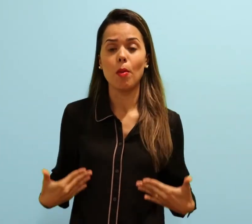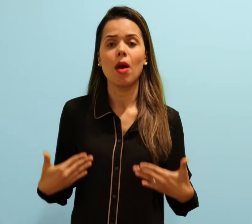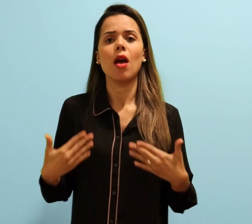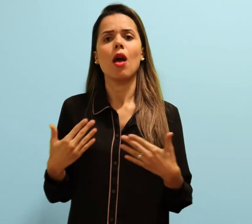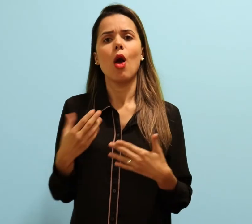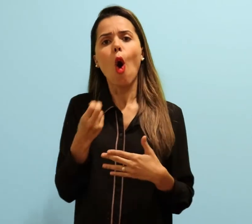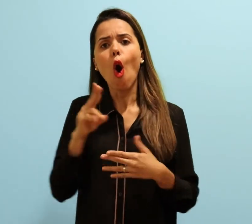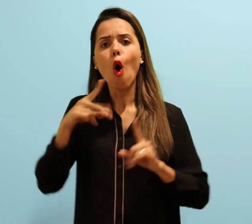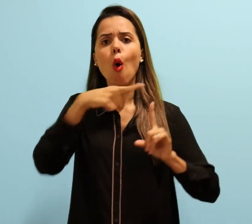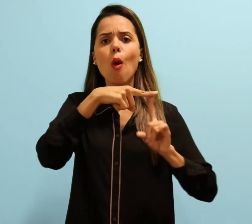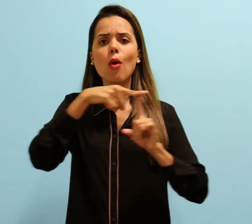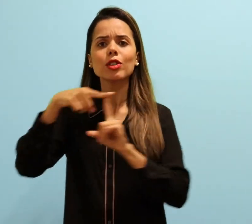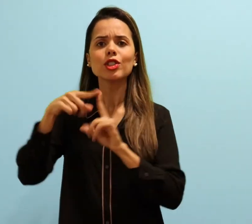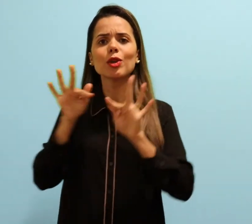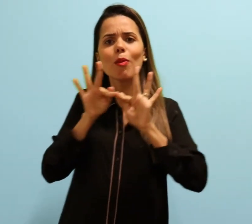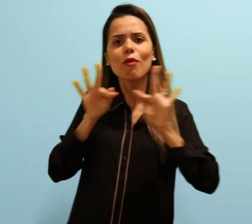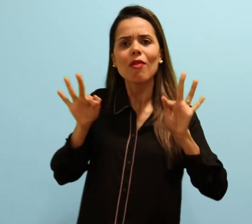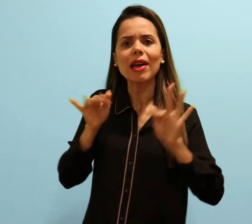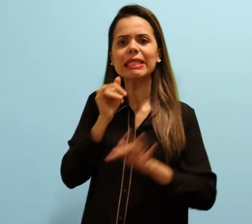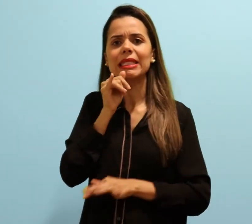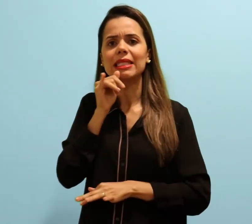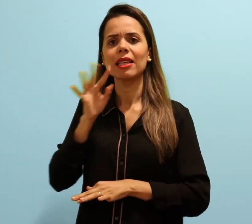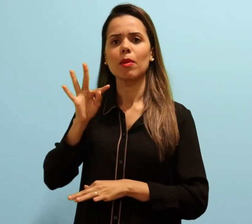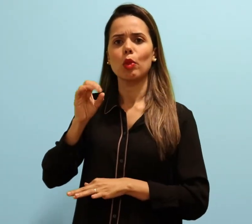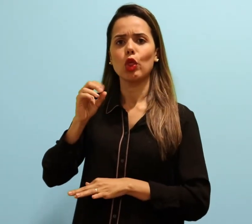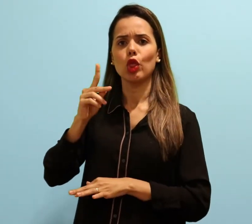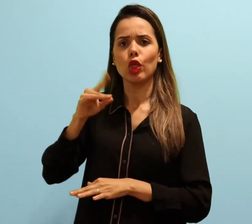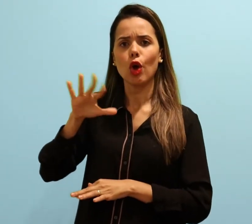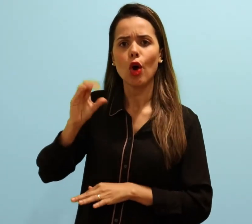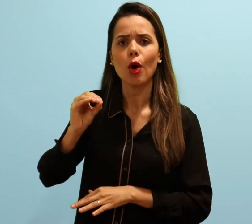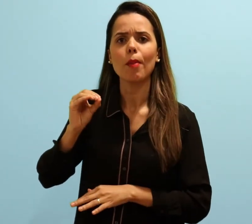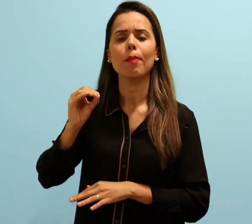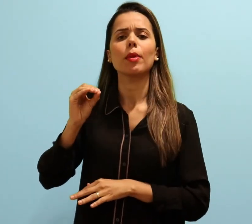manuais, tipos de sentenças, como topicalização,